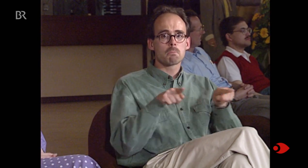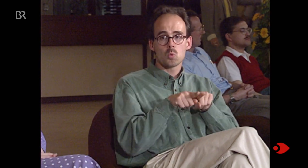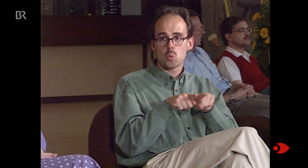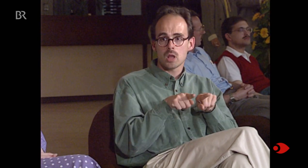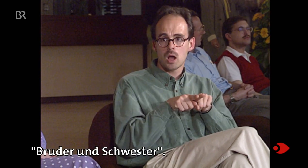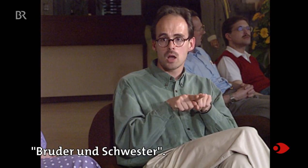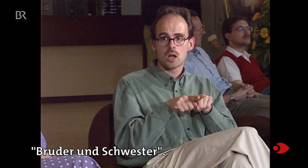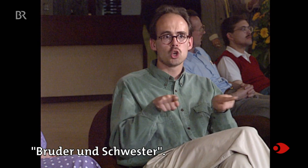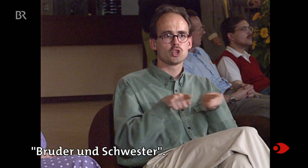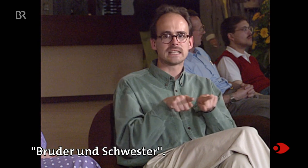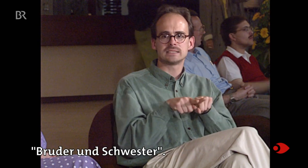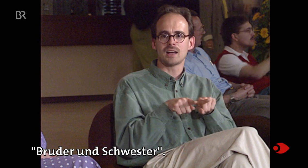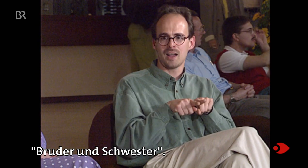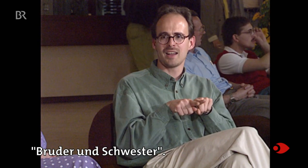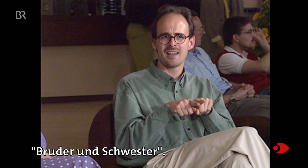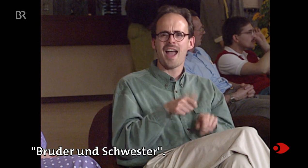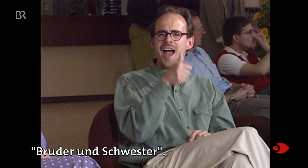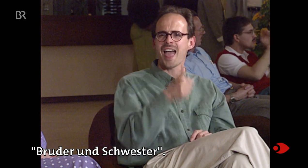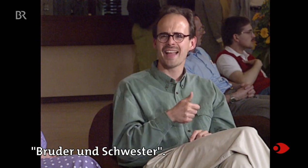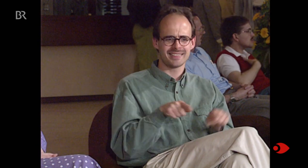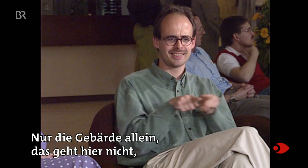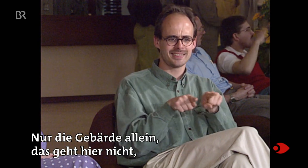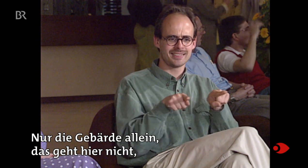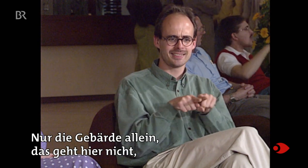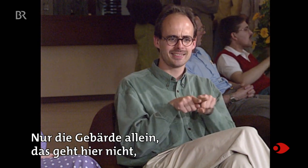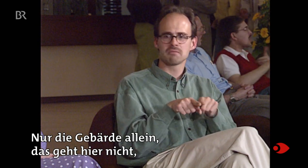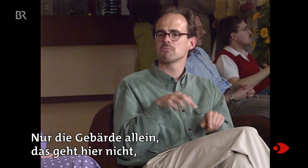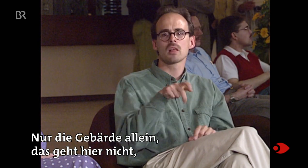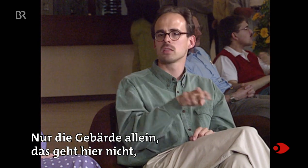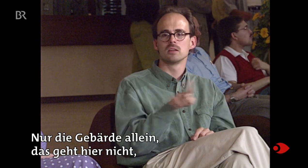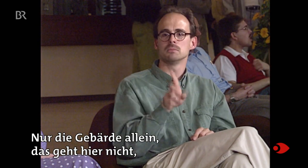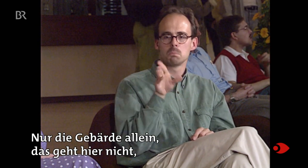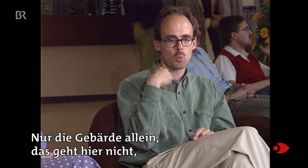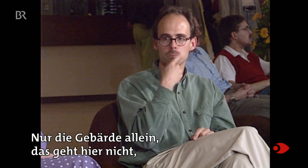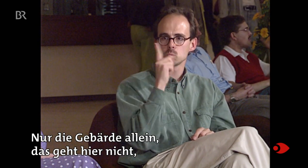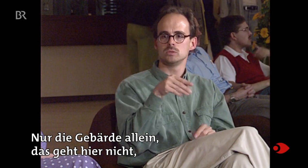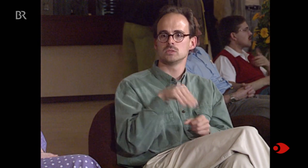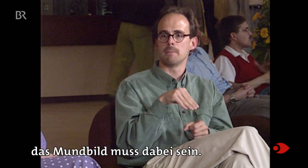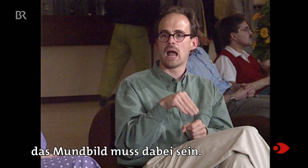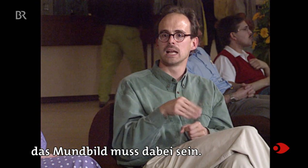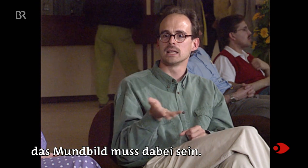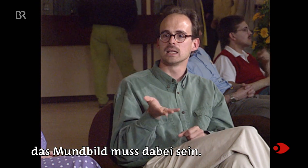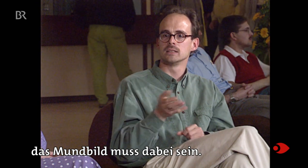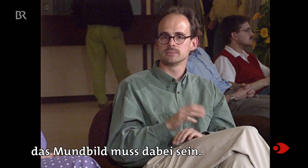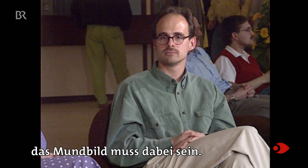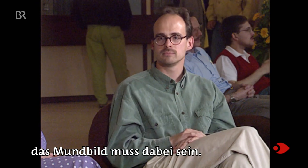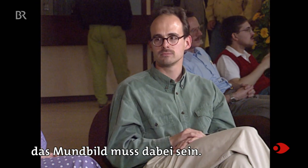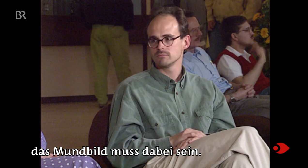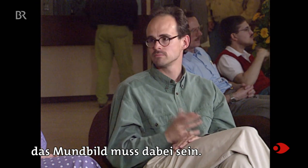Bruder und Schwester. Nur die Gebärde allein. Das geht hier nicht. Das Mundbild muss dabei